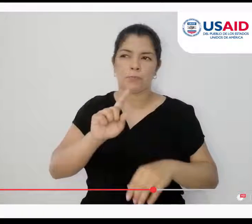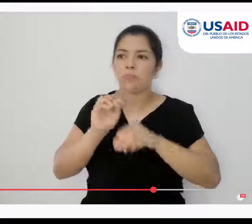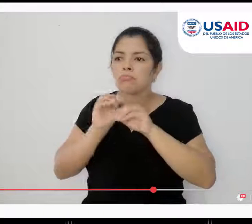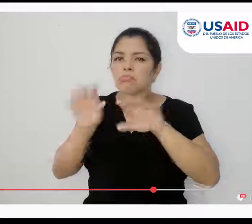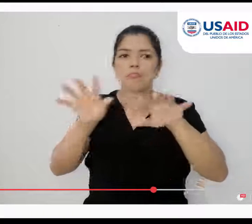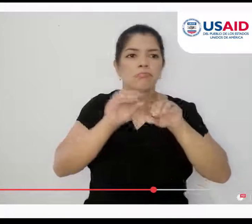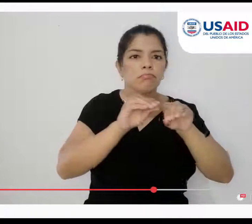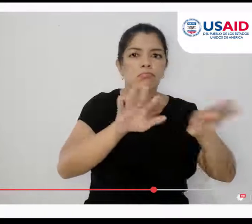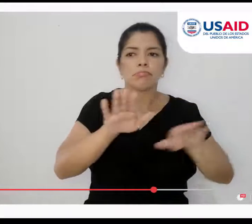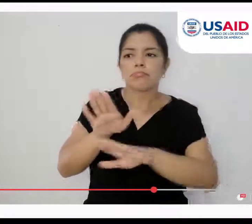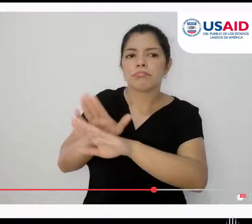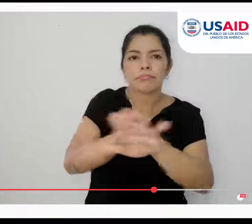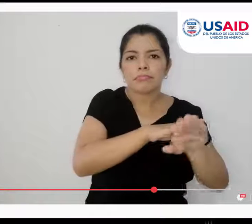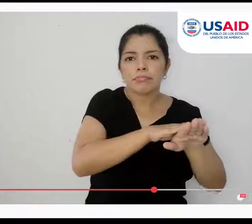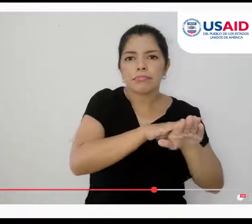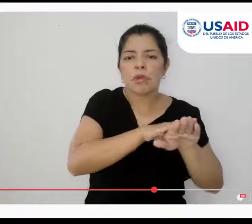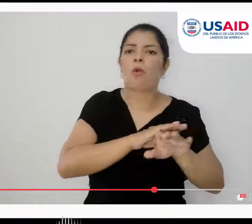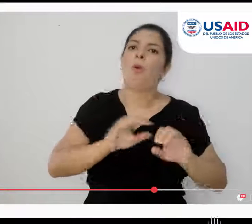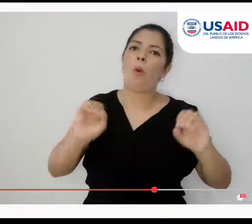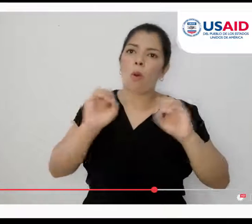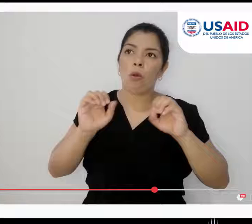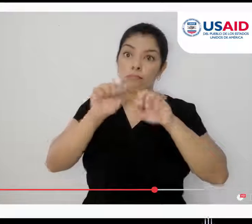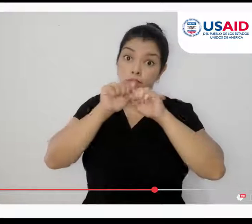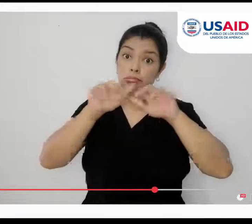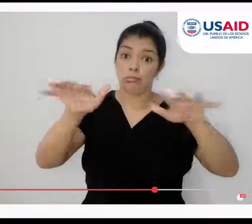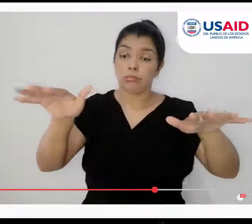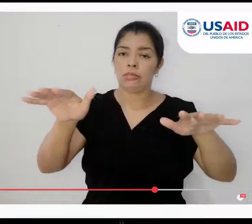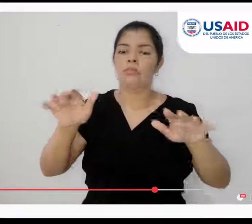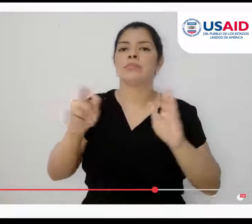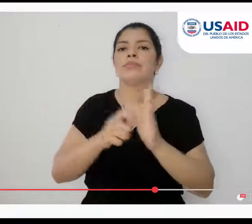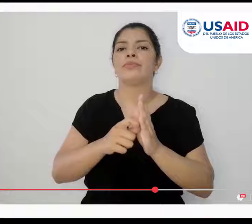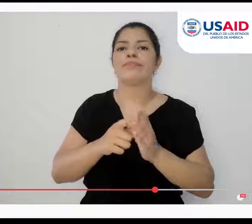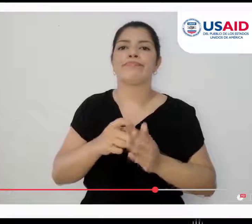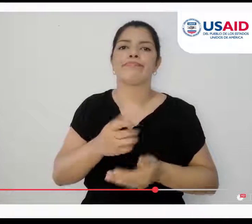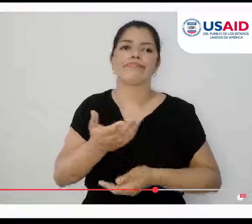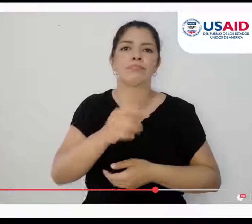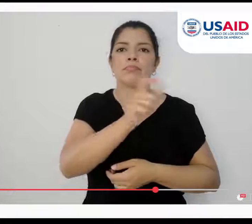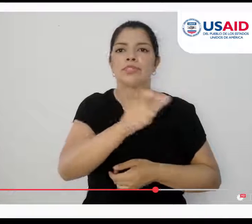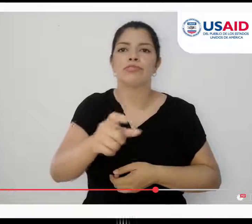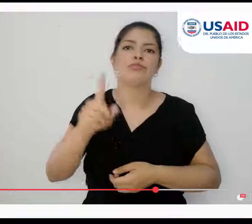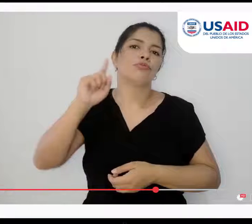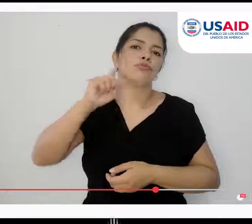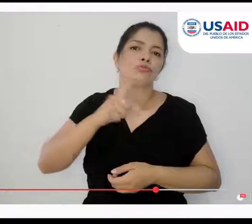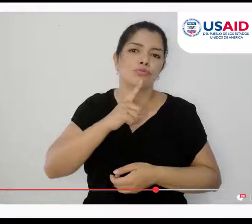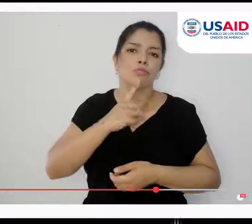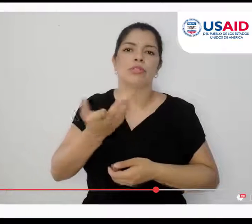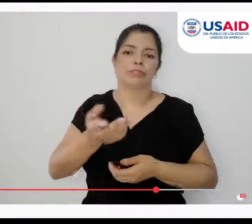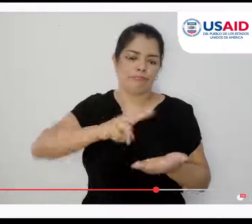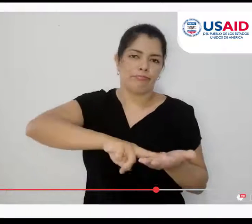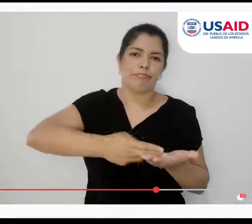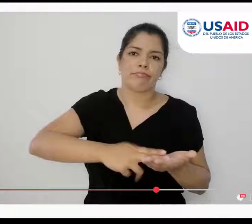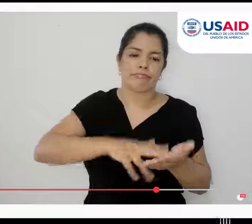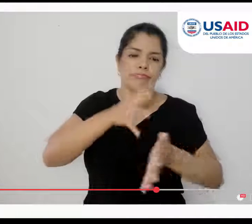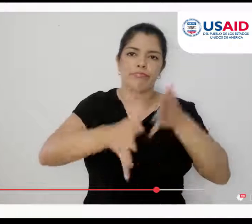y en ocasiones se hacen no teniendo en cuenta, por ejemplo, particularidades de la comunidad